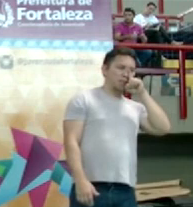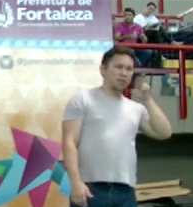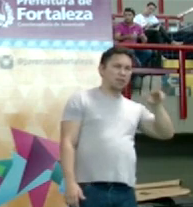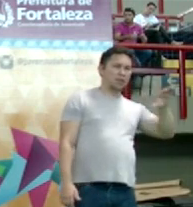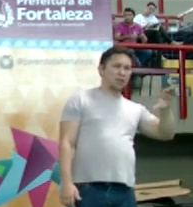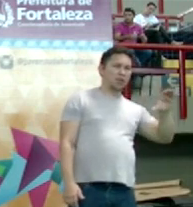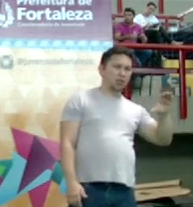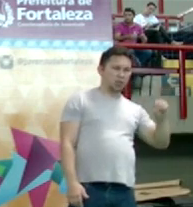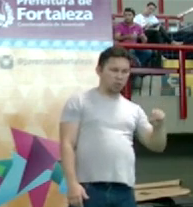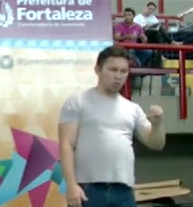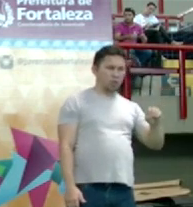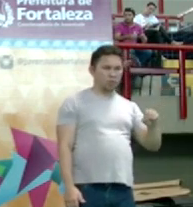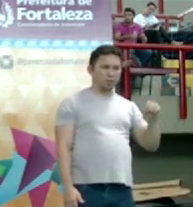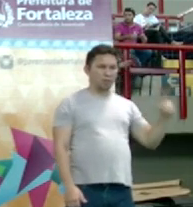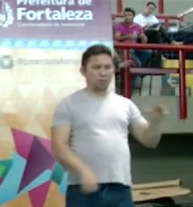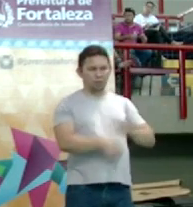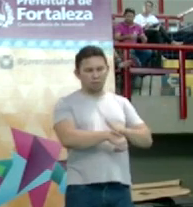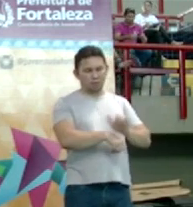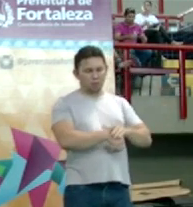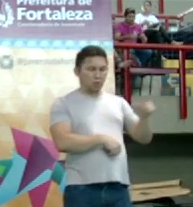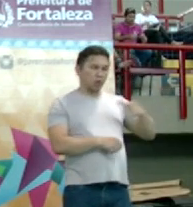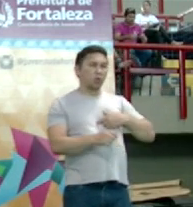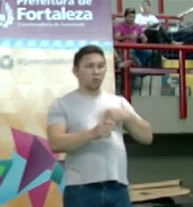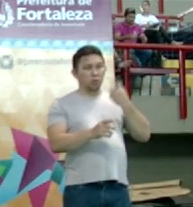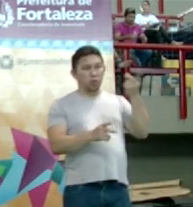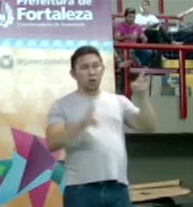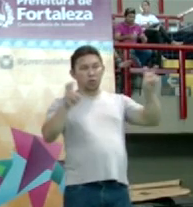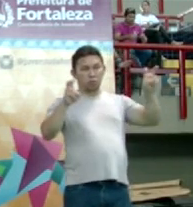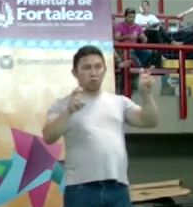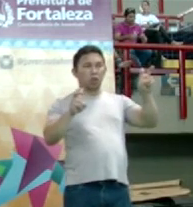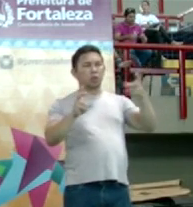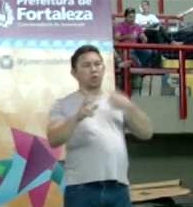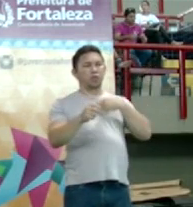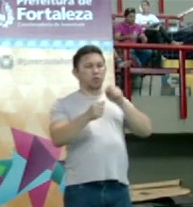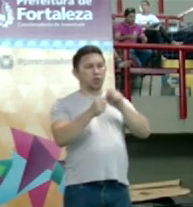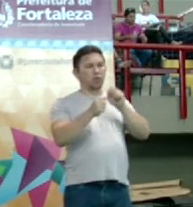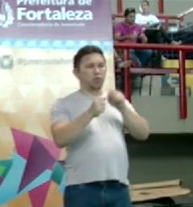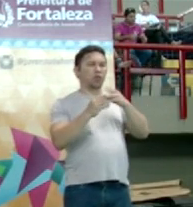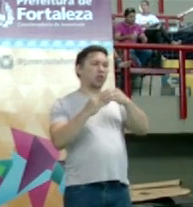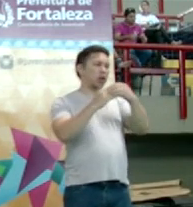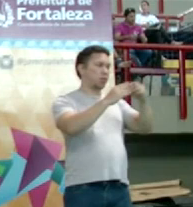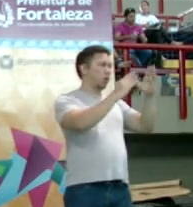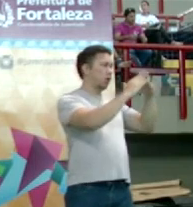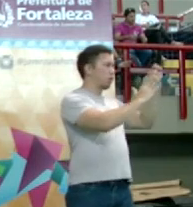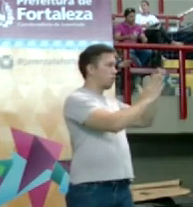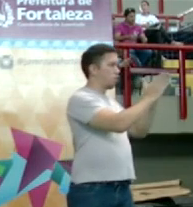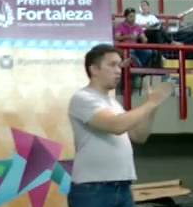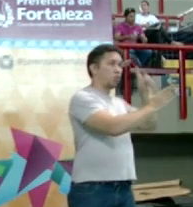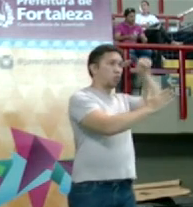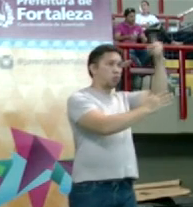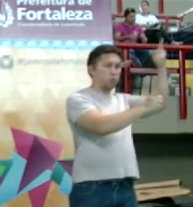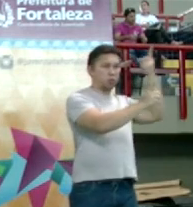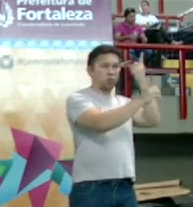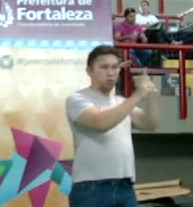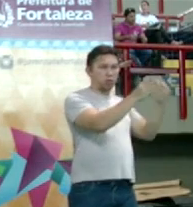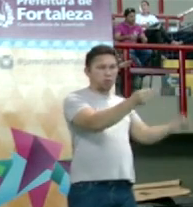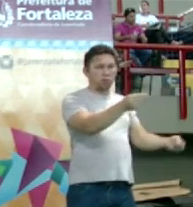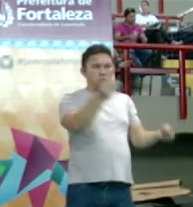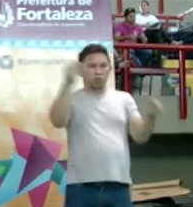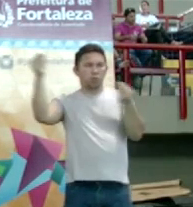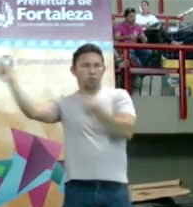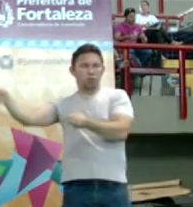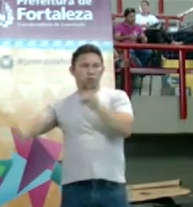é esse, vocês vão produzir em casa e vão trazer no próximo encontro. E eu queria que vocês soubessem que na